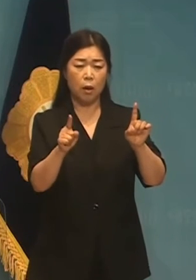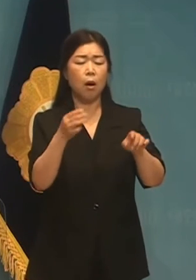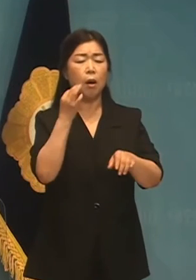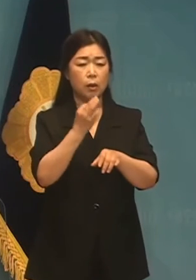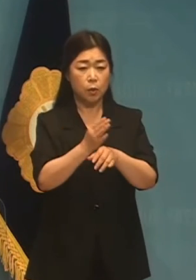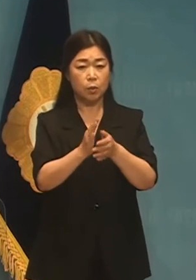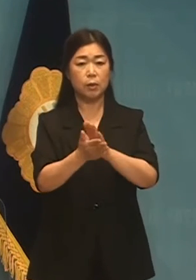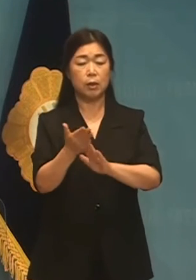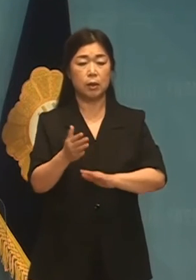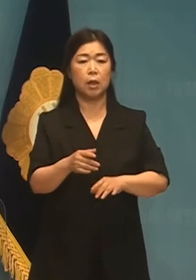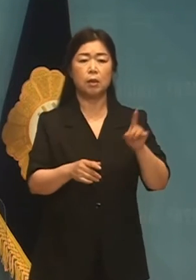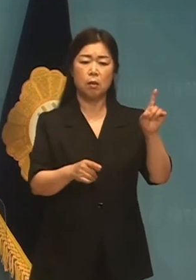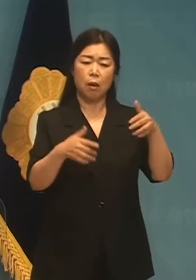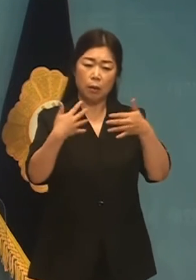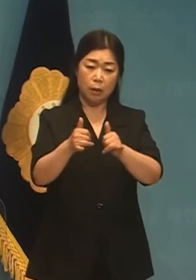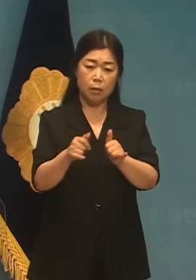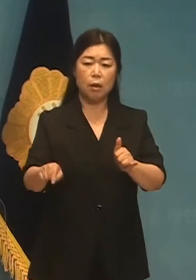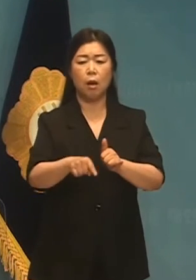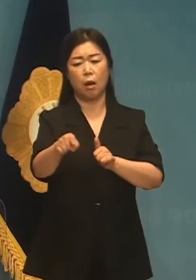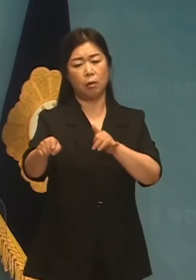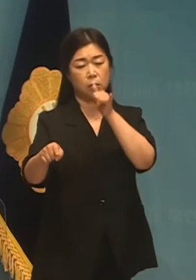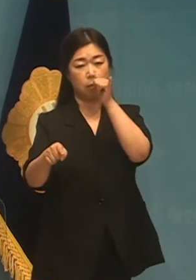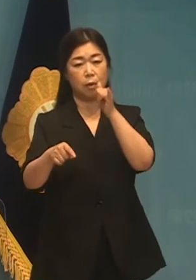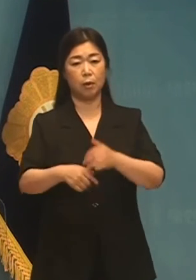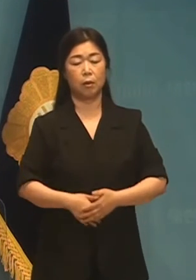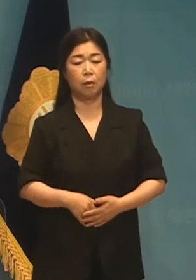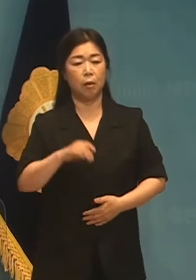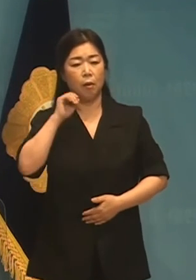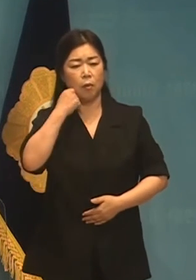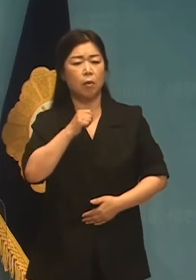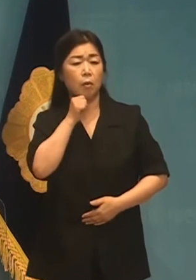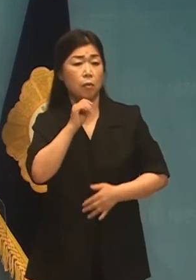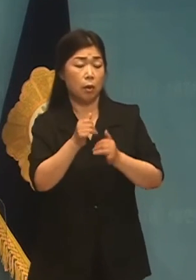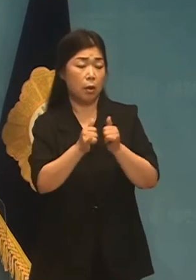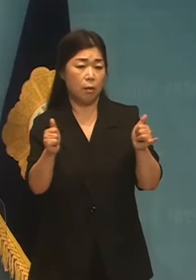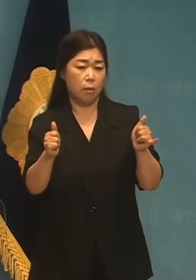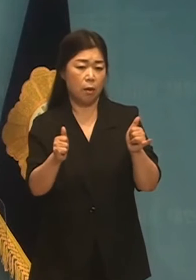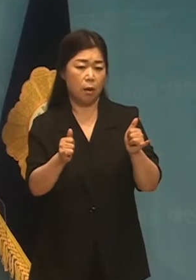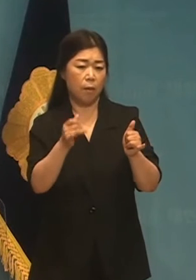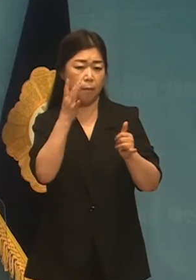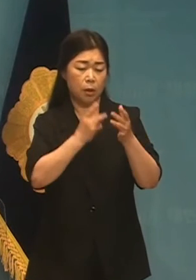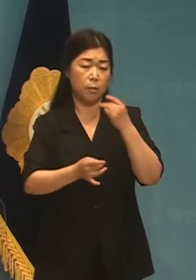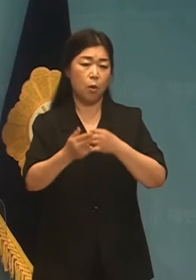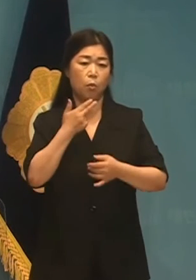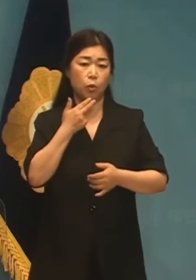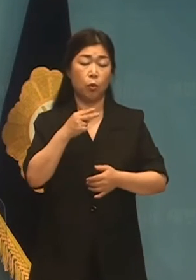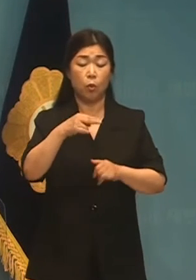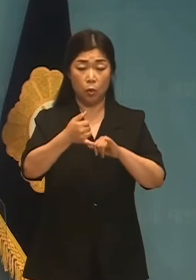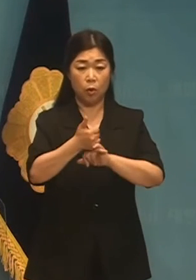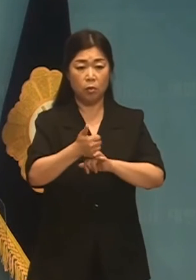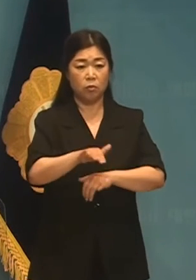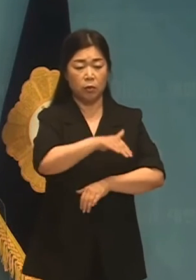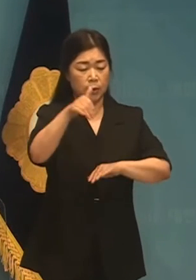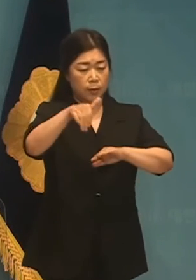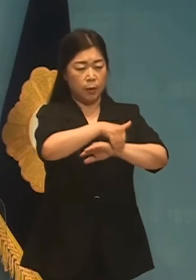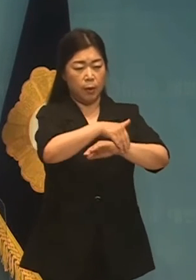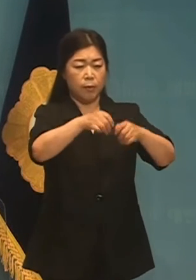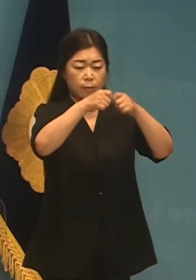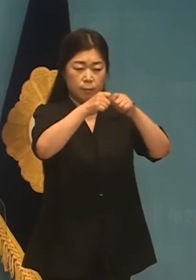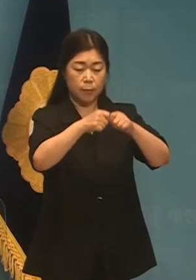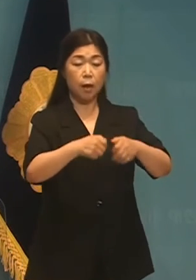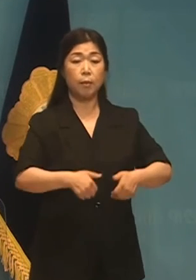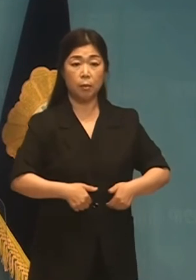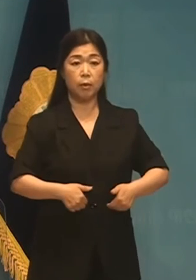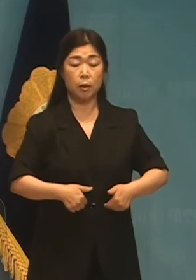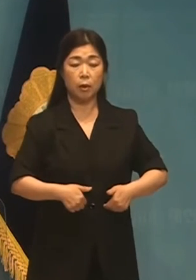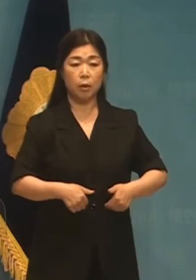불가피하게 디지털 약자를 낳습니다. 소외계층의 희생이 없도록 우리의 전략은 촘촘해야 합니다.